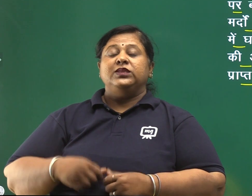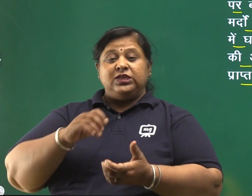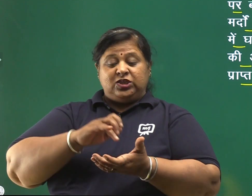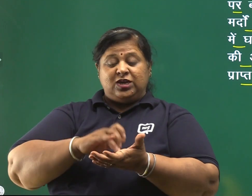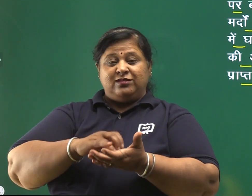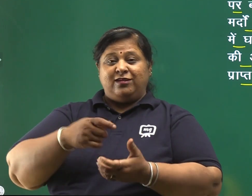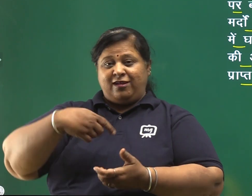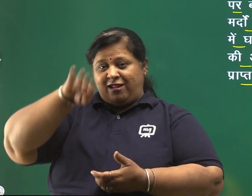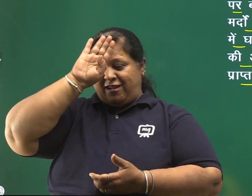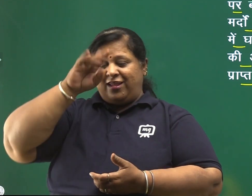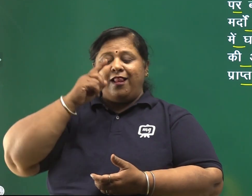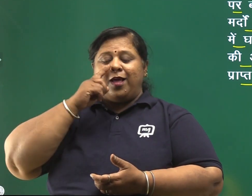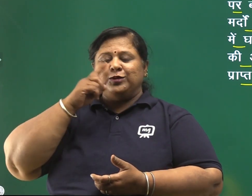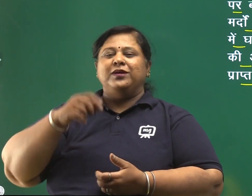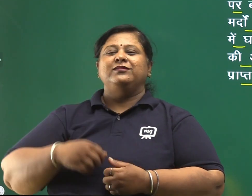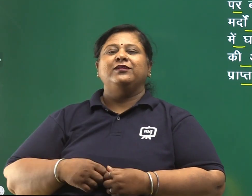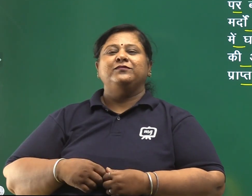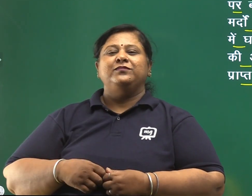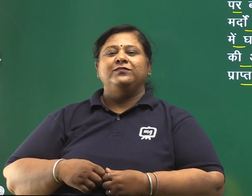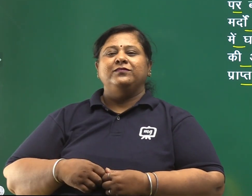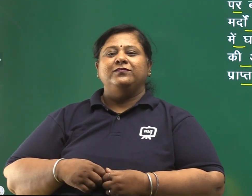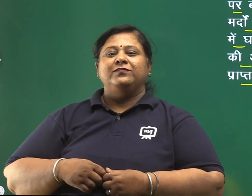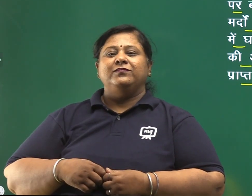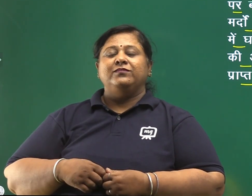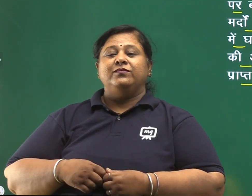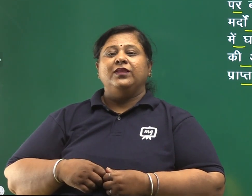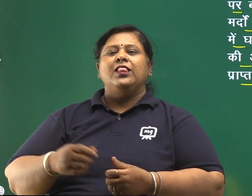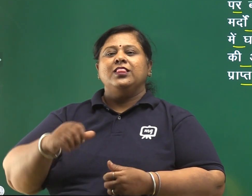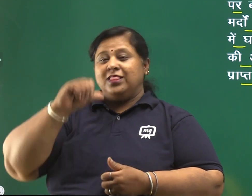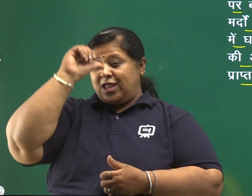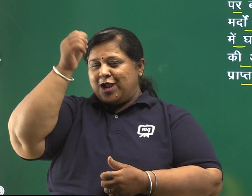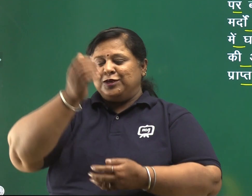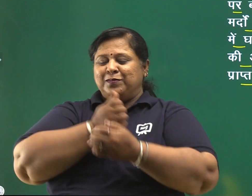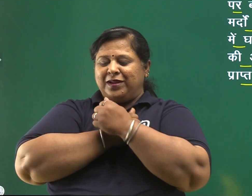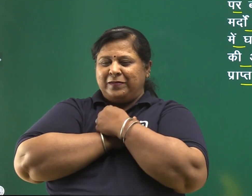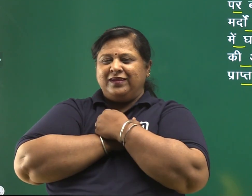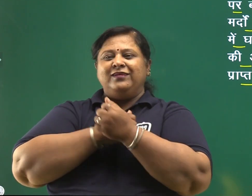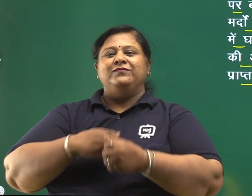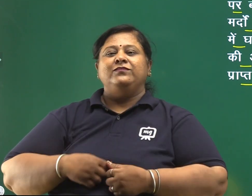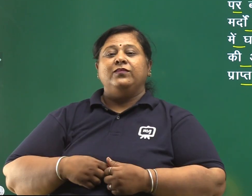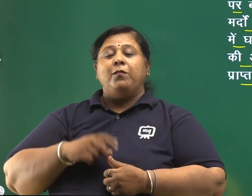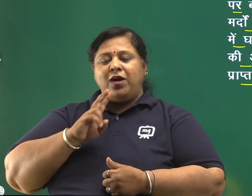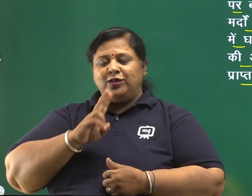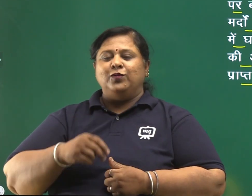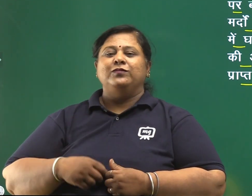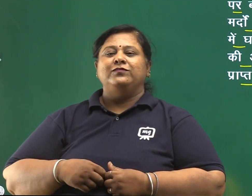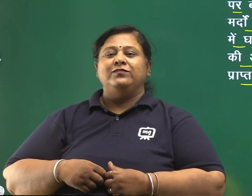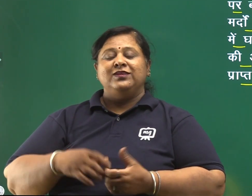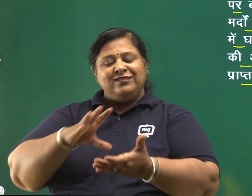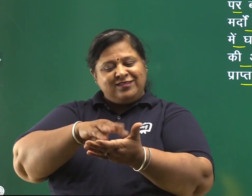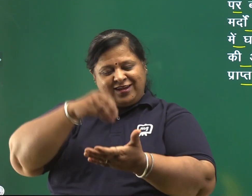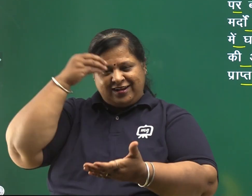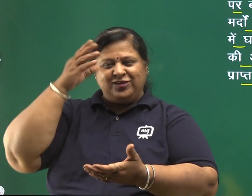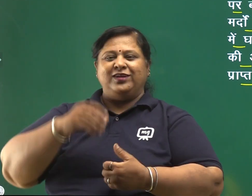रानी लक्ष्मीबाई से देश प्रेम की बात को